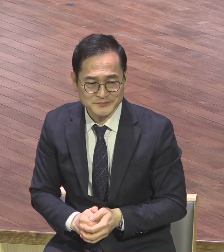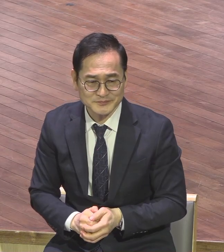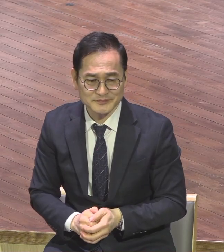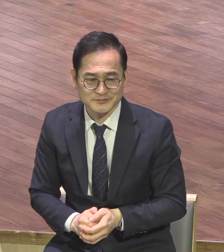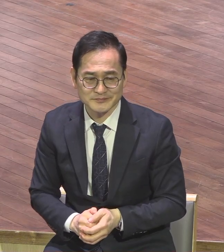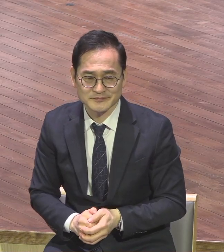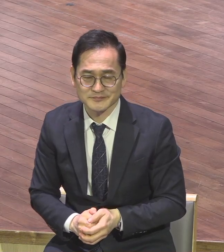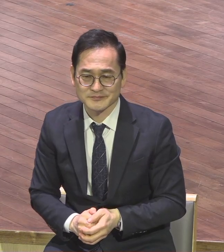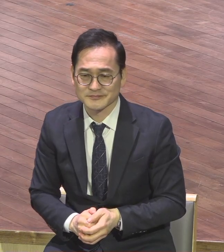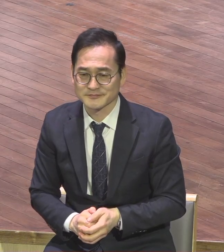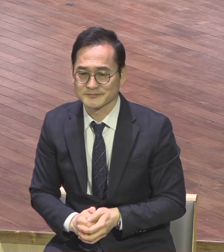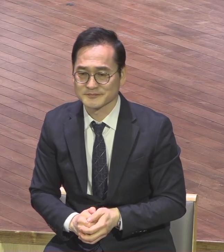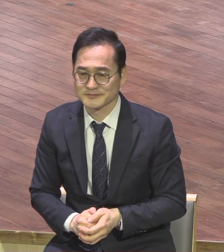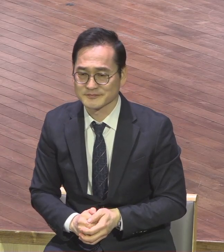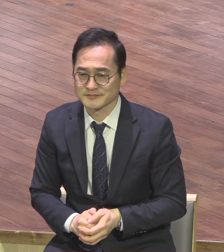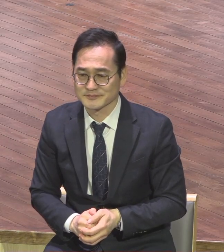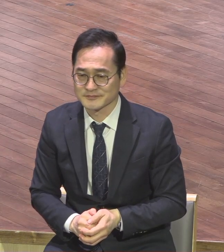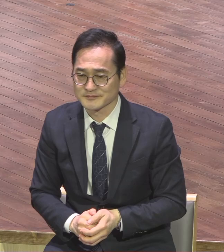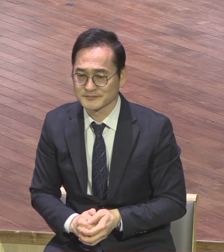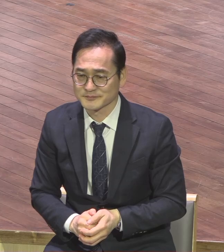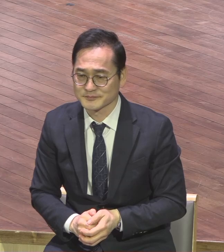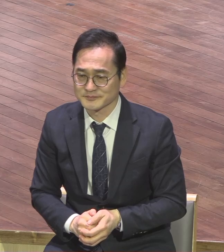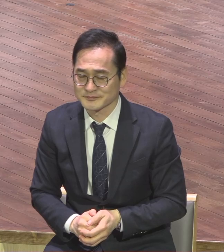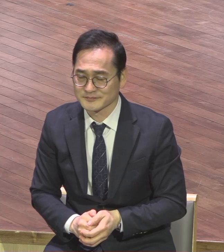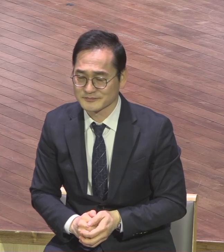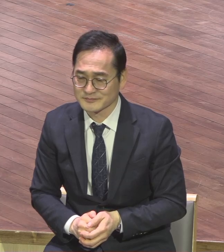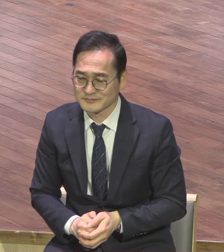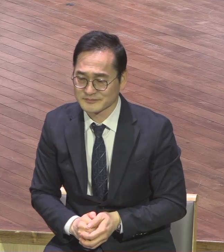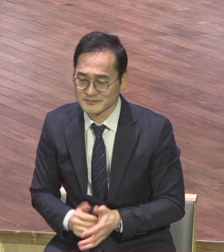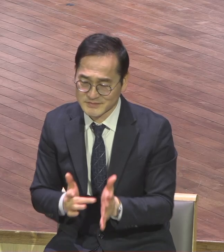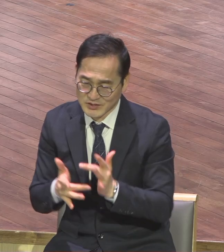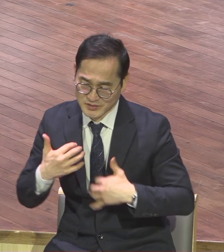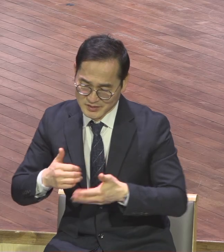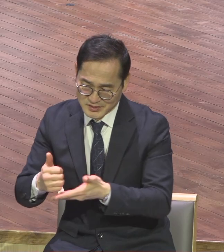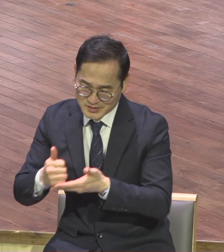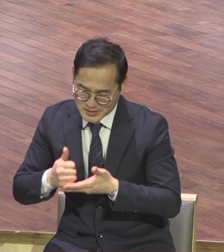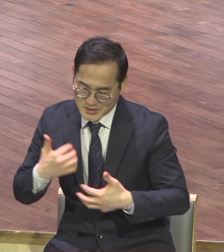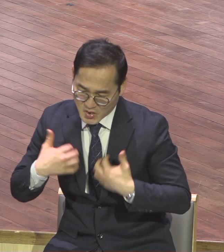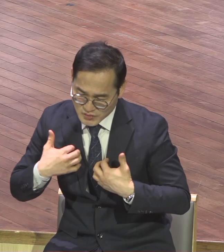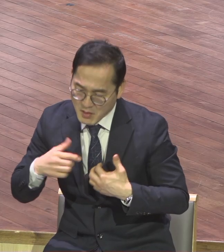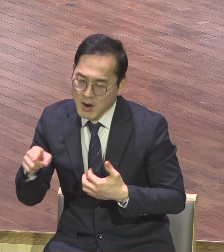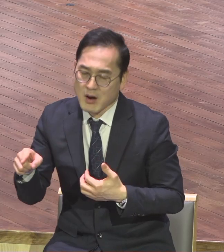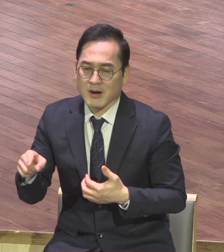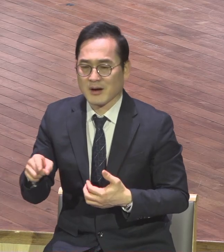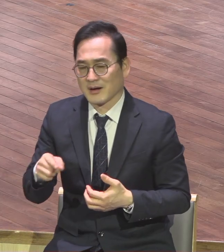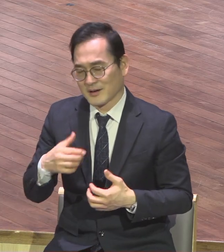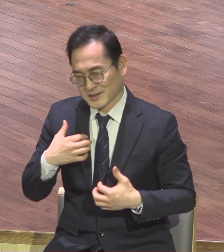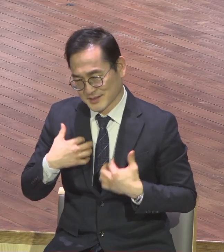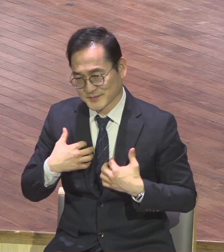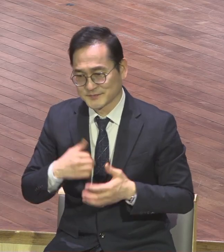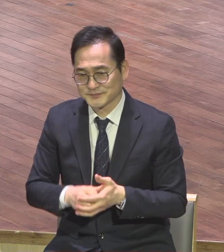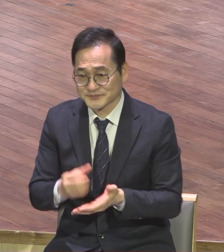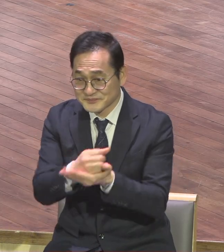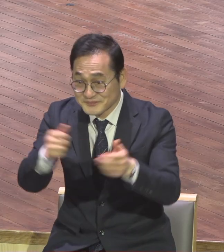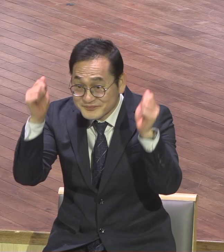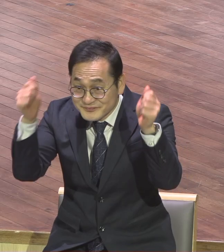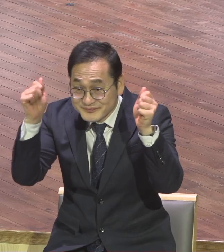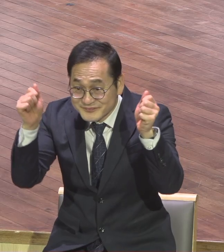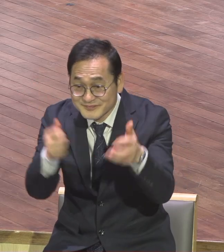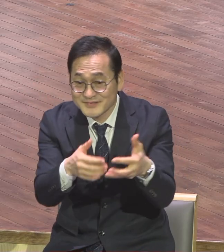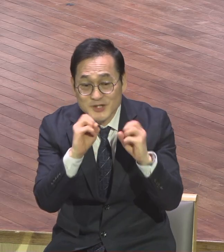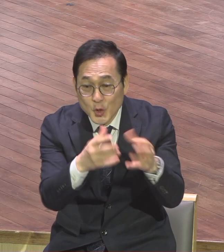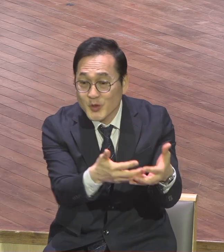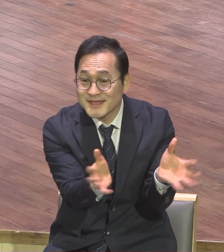때 얼마나 기쁘냐 말이에요. 응? 어젯밤에 무속 전도팀에서 문자가 왔어요. 그 자매가 내가